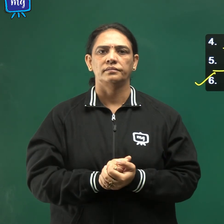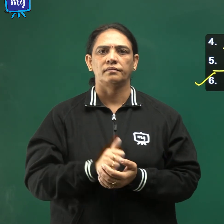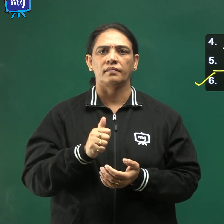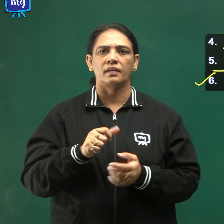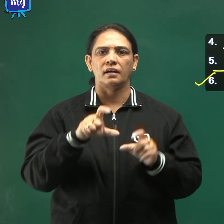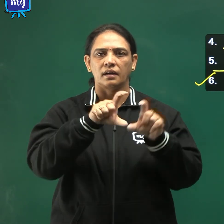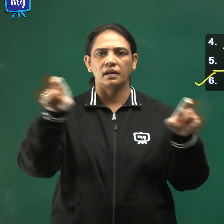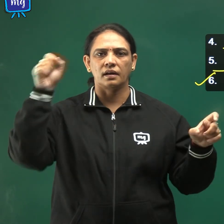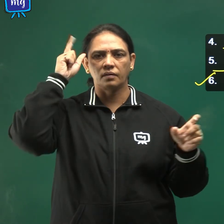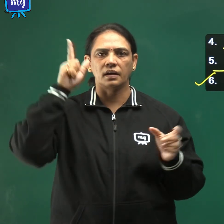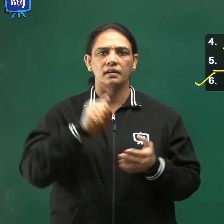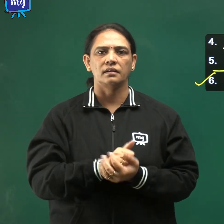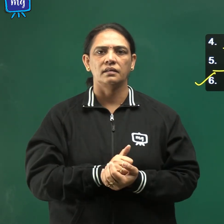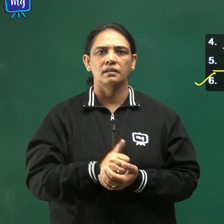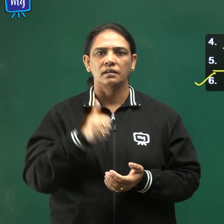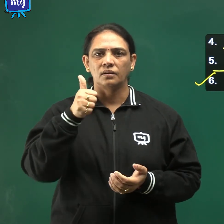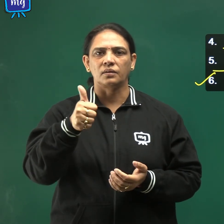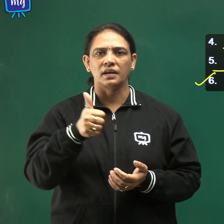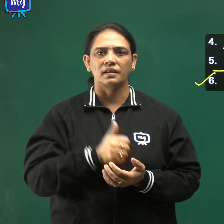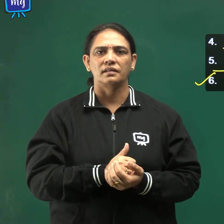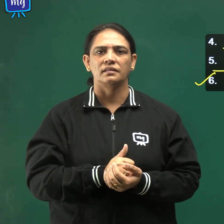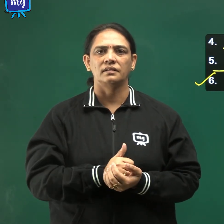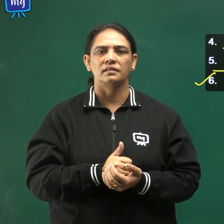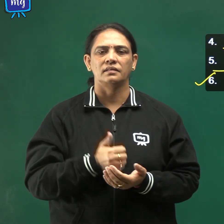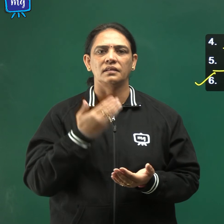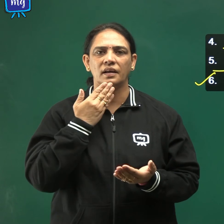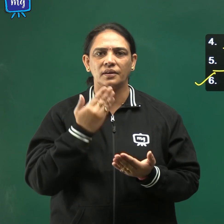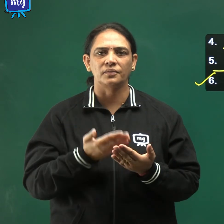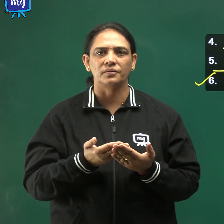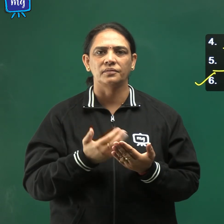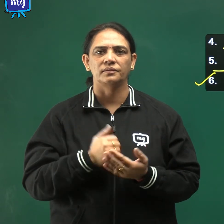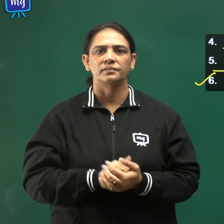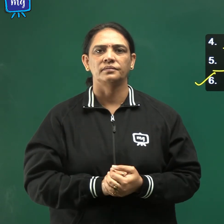समझ गया कि उसके खेत थैंक यू